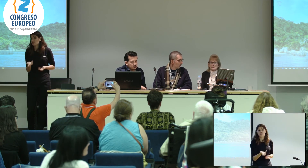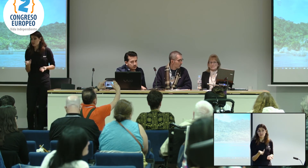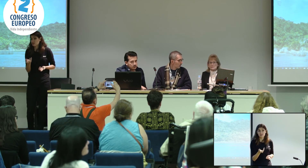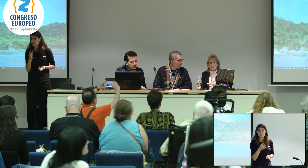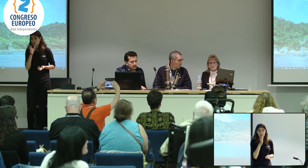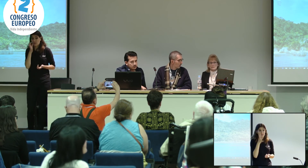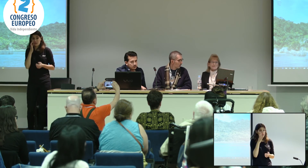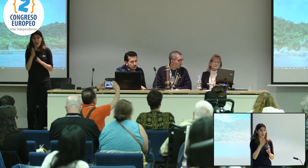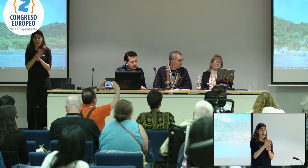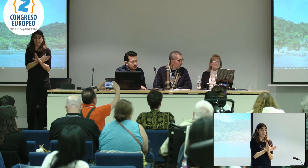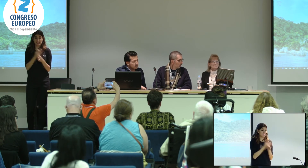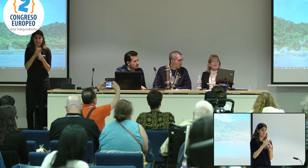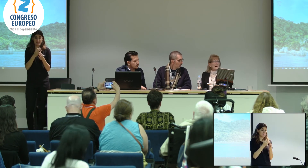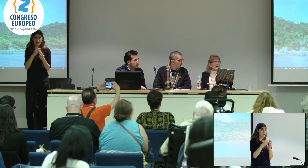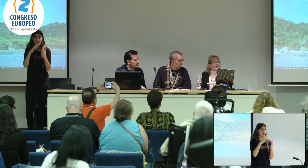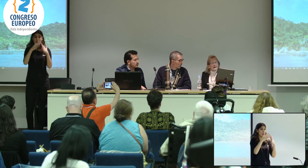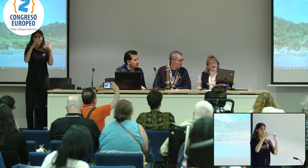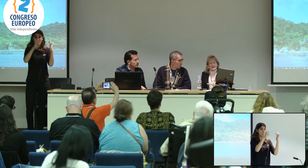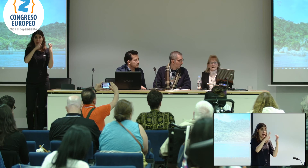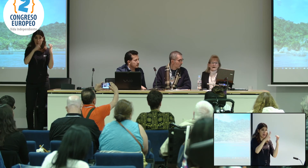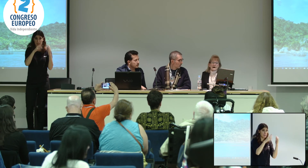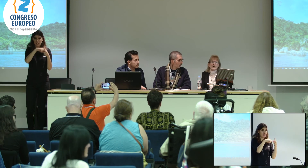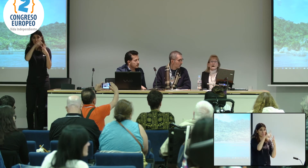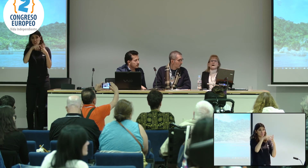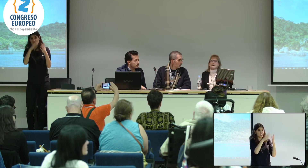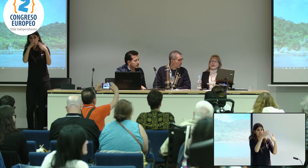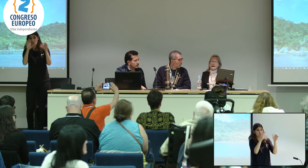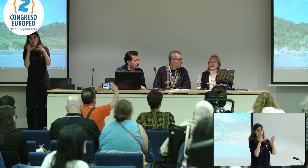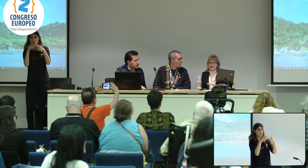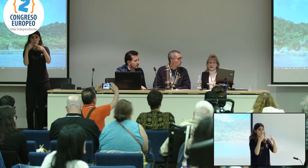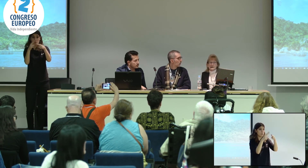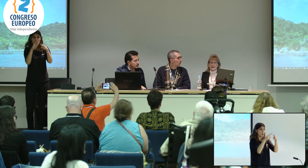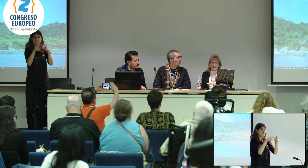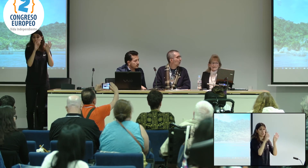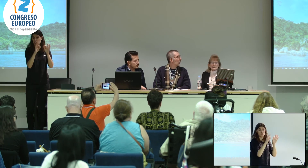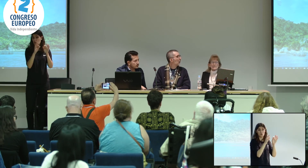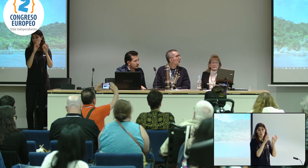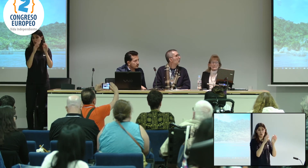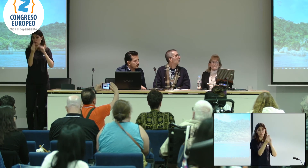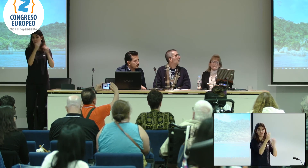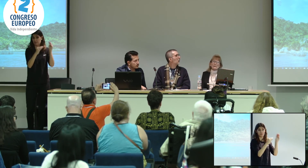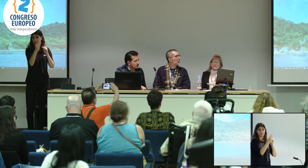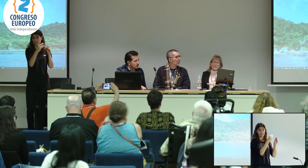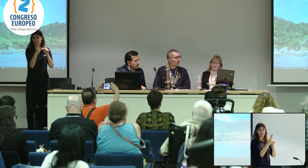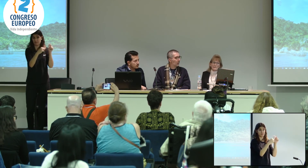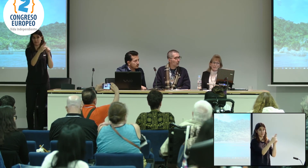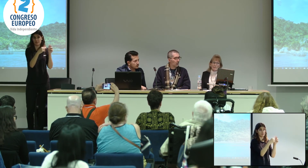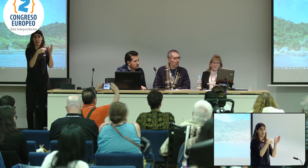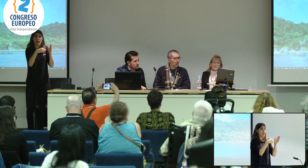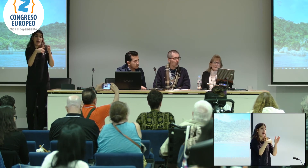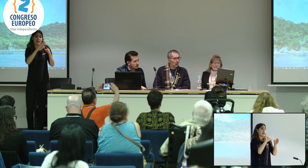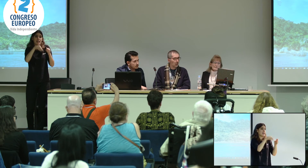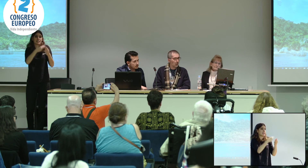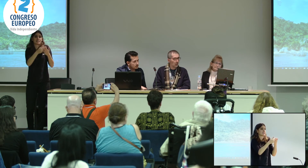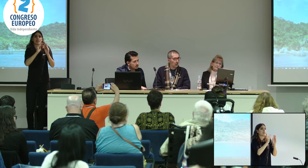debe pasar por todo el arco parlamentario, en donde cada partido, muy probablemente pretenderá manosearlo a su gusto para